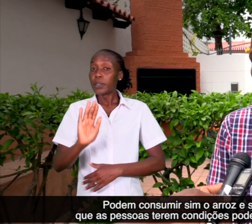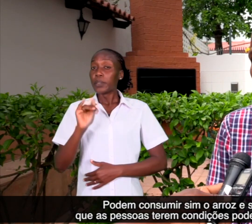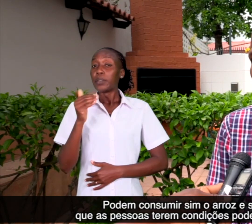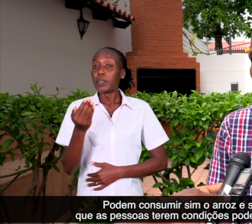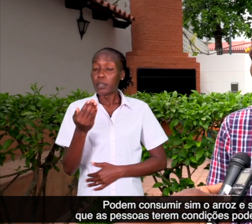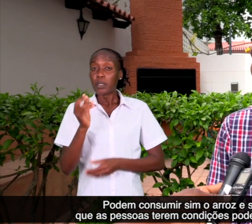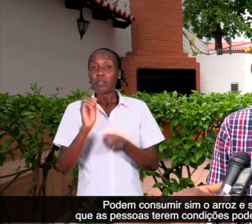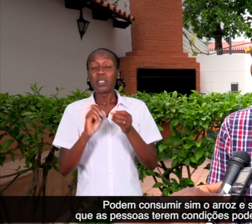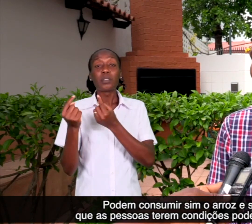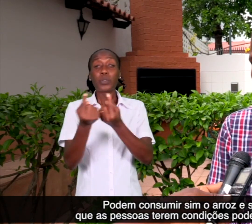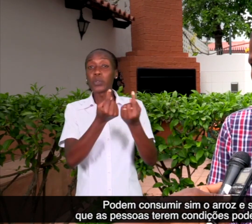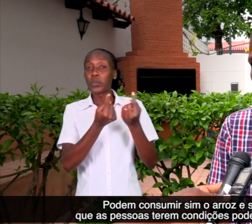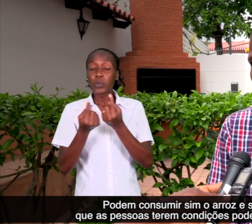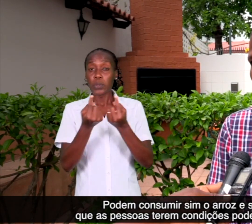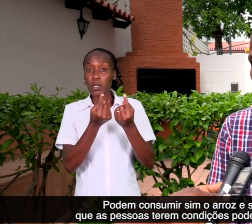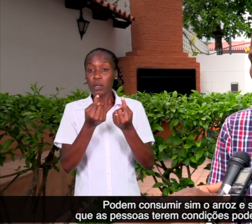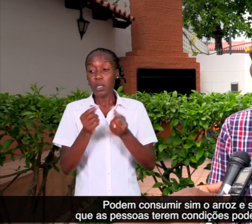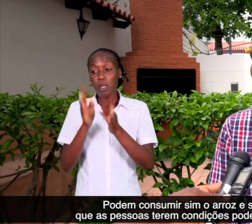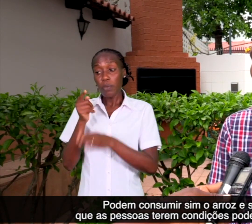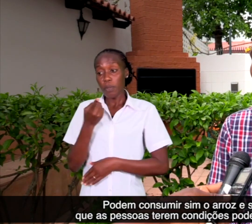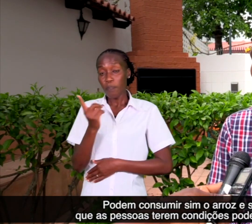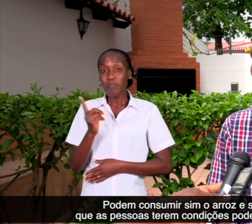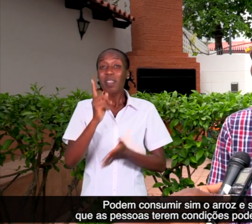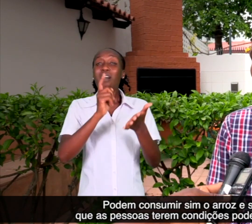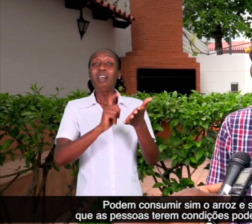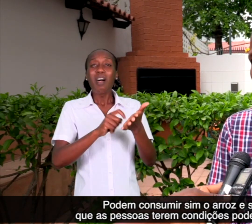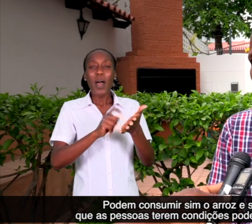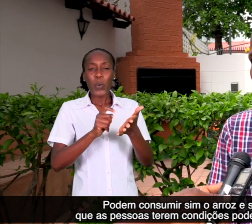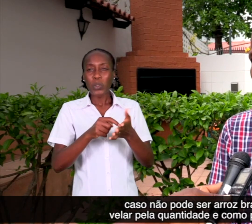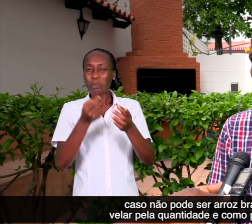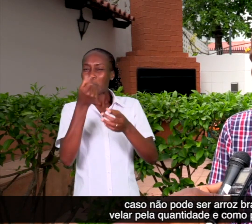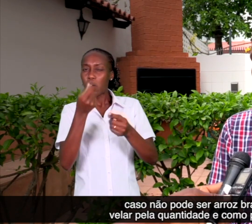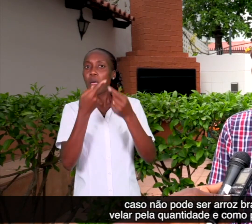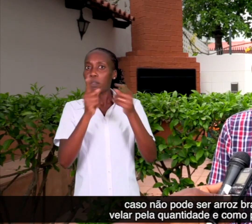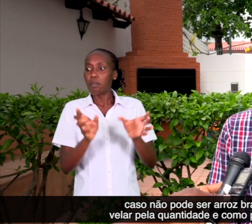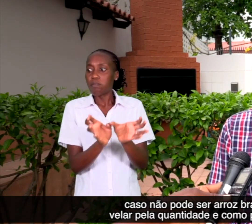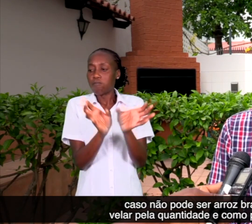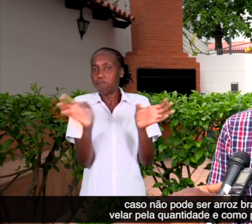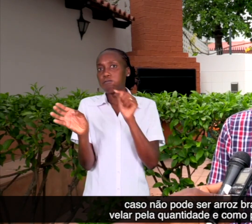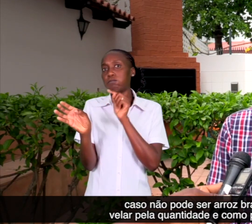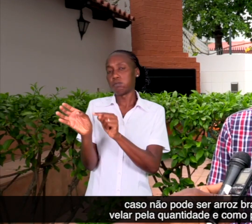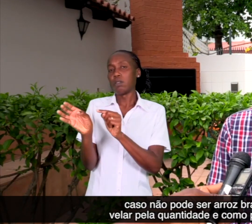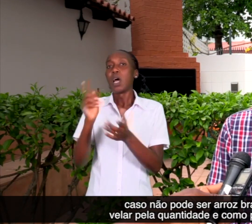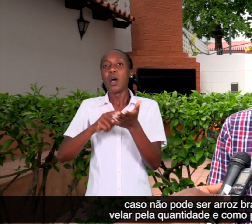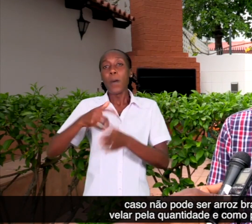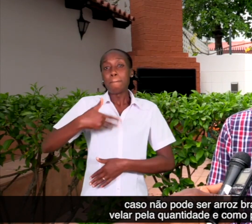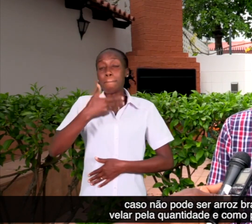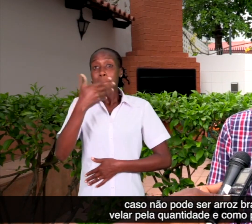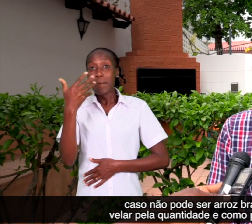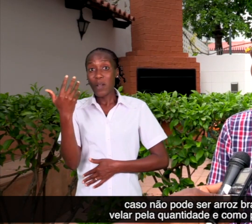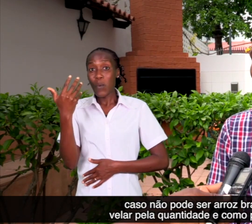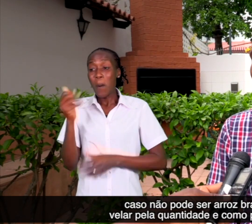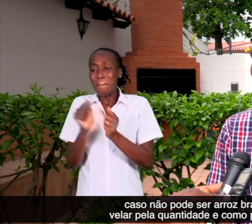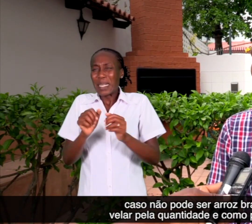se for numa situação em que a pessoa tenha condições, pode ser mesmo para um arroz integral, ok? Caso não, pode ser um arroz branco,